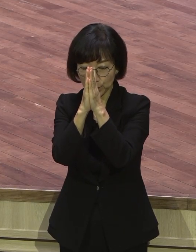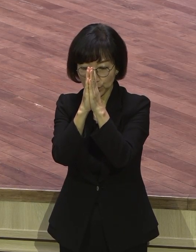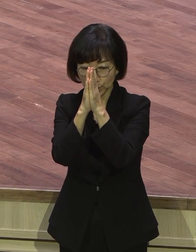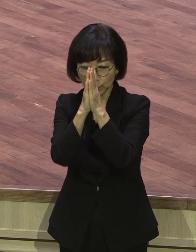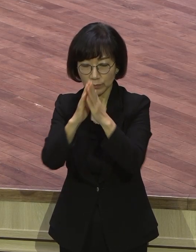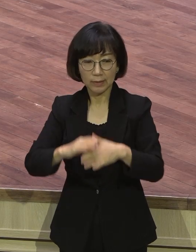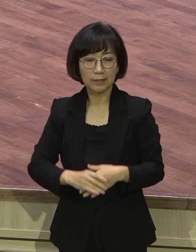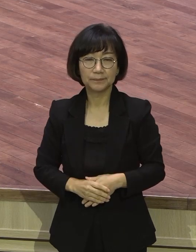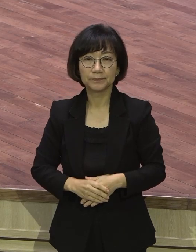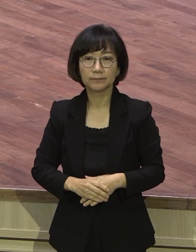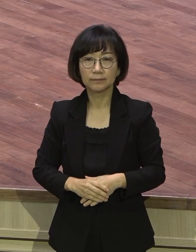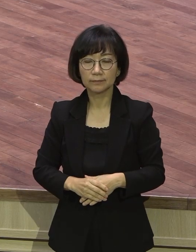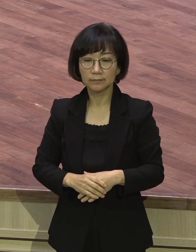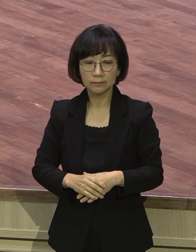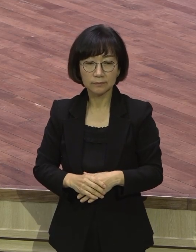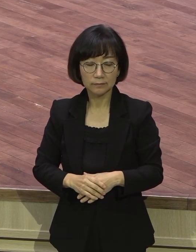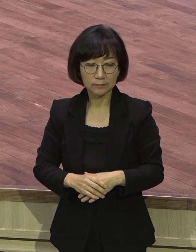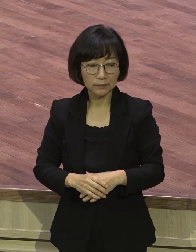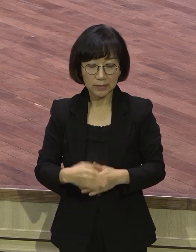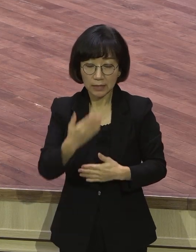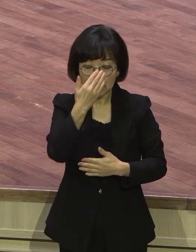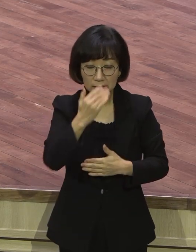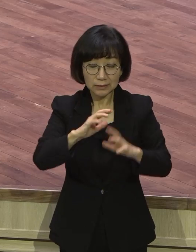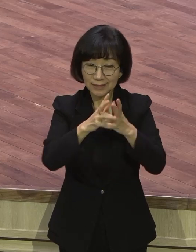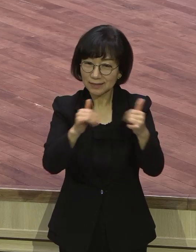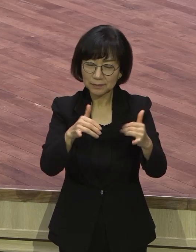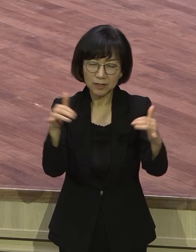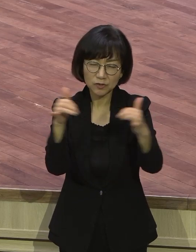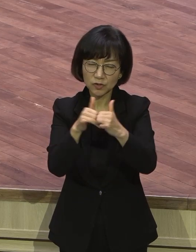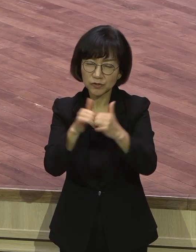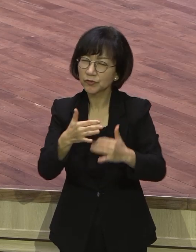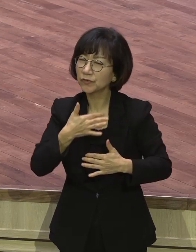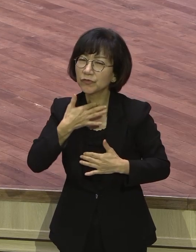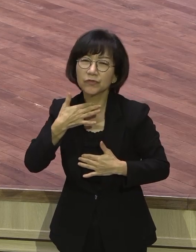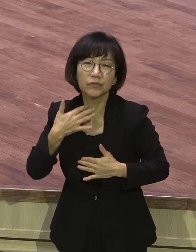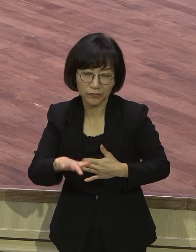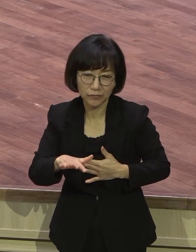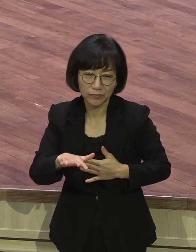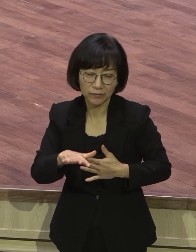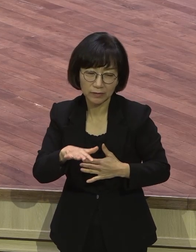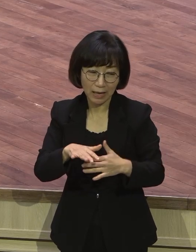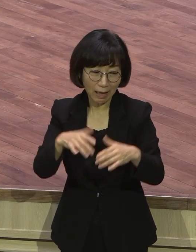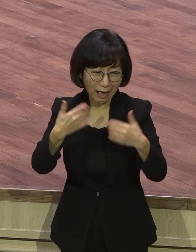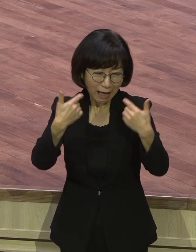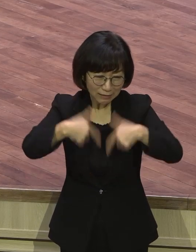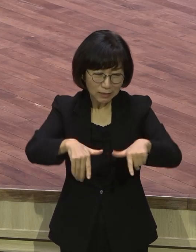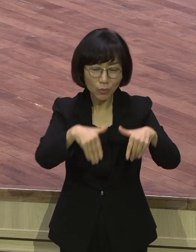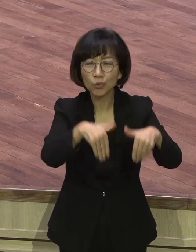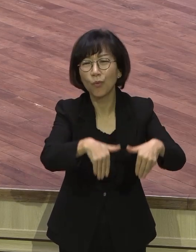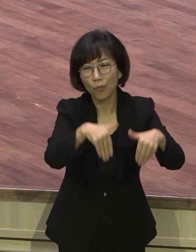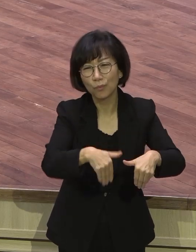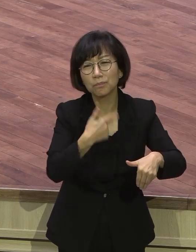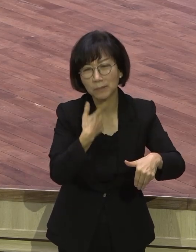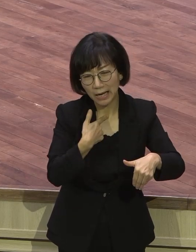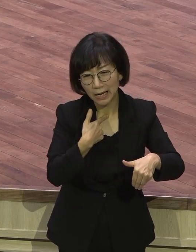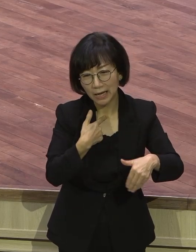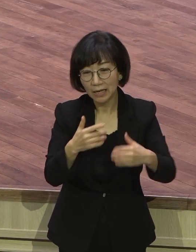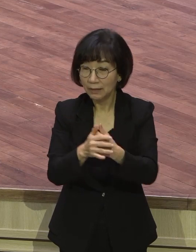사실 아무런 전쟁 경험이 없는 이스라엘 백성은 전쟁을 해본 적도 없어요. 노예 생활만 하나 왔어요.